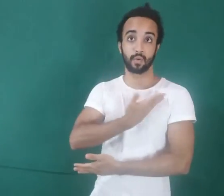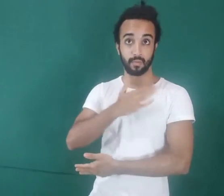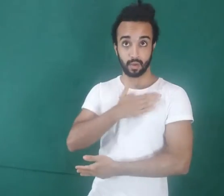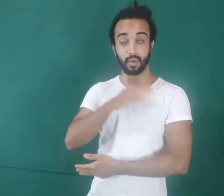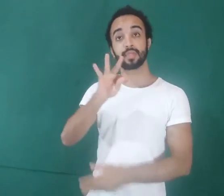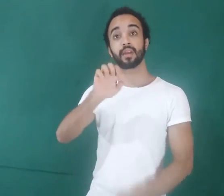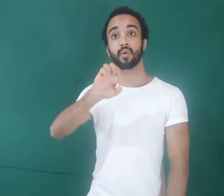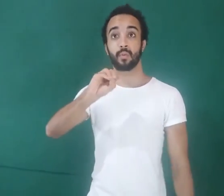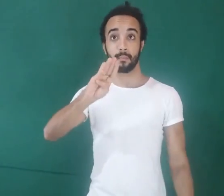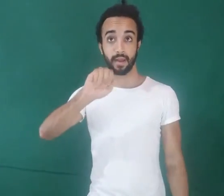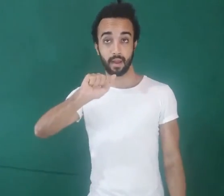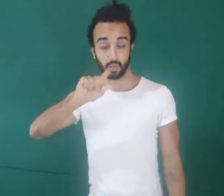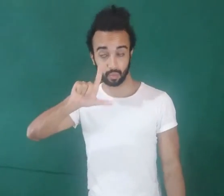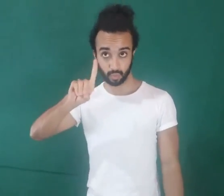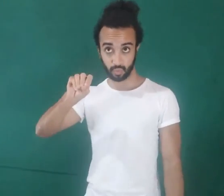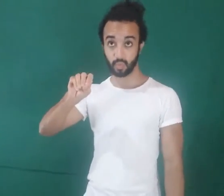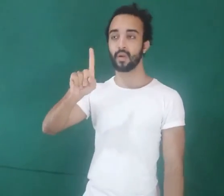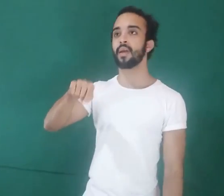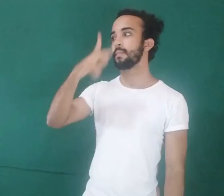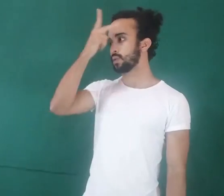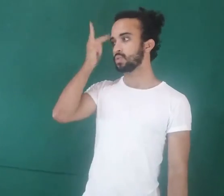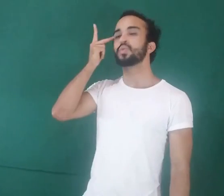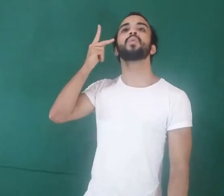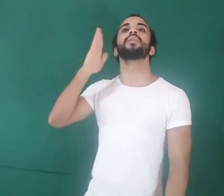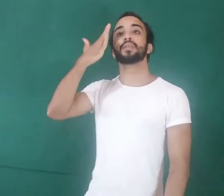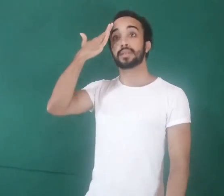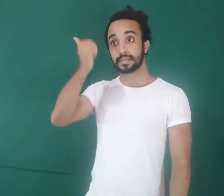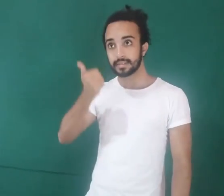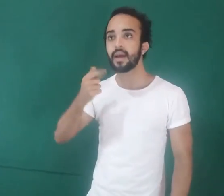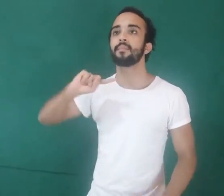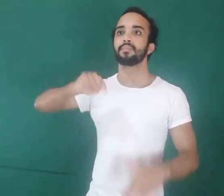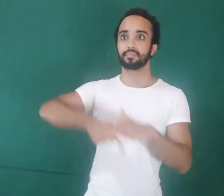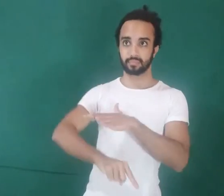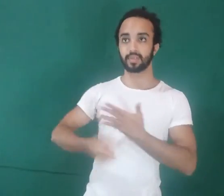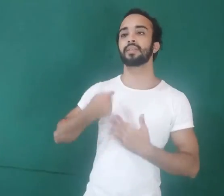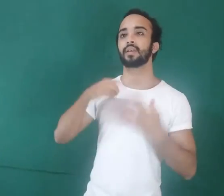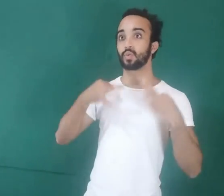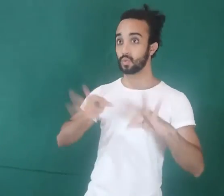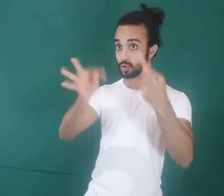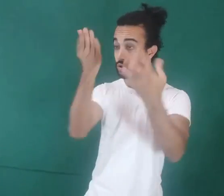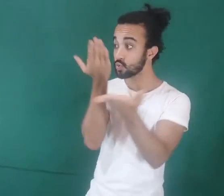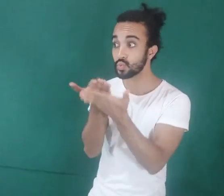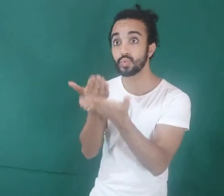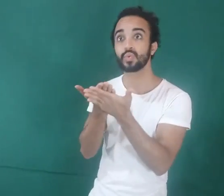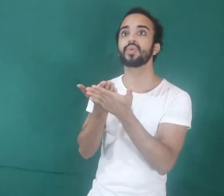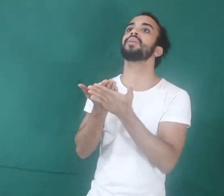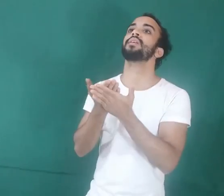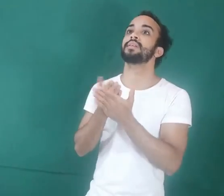chama Teobaldo, que é uma pessoa especialista em cultura e tecnologia, e ela estudou na Singularity. Total,